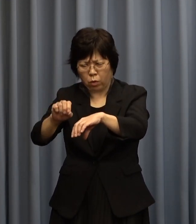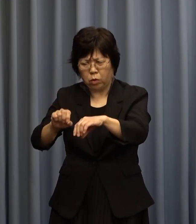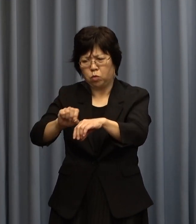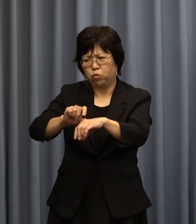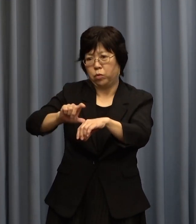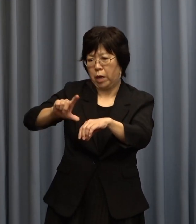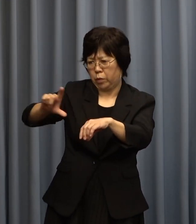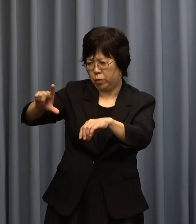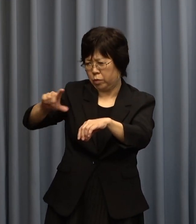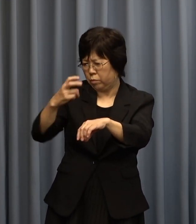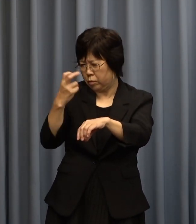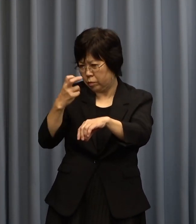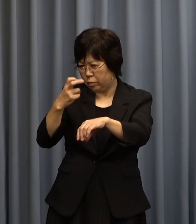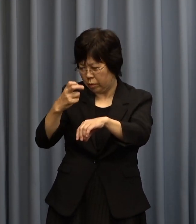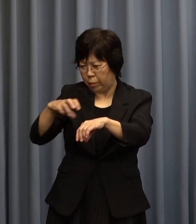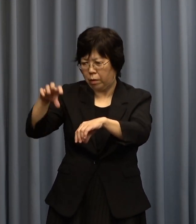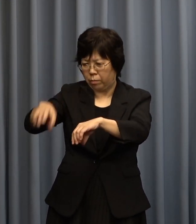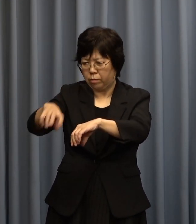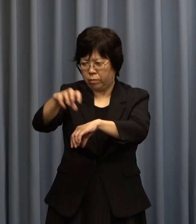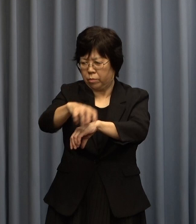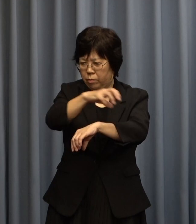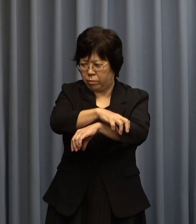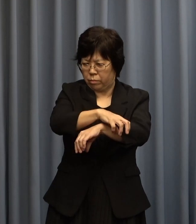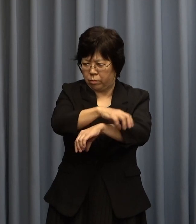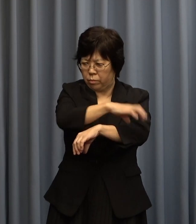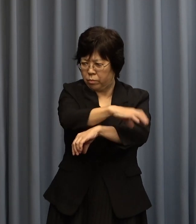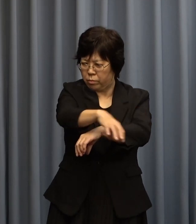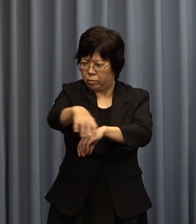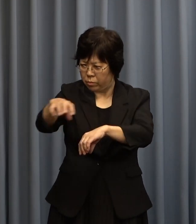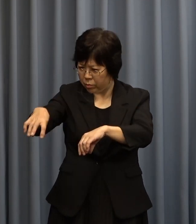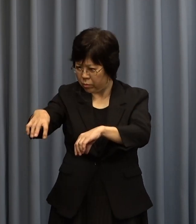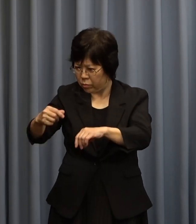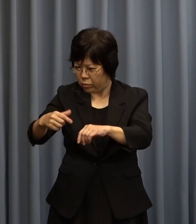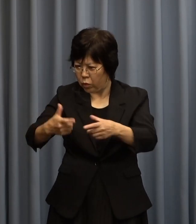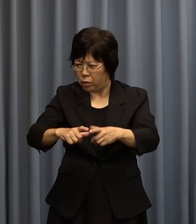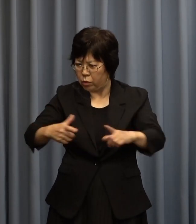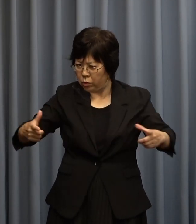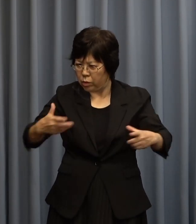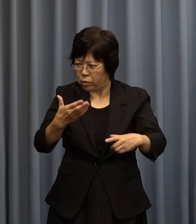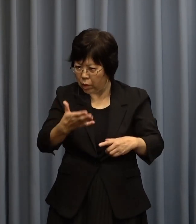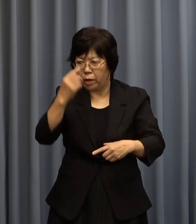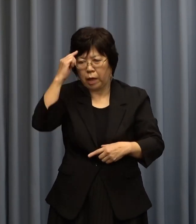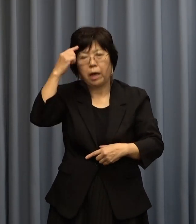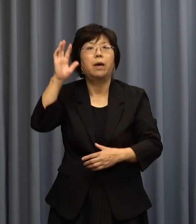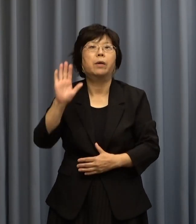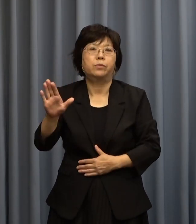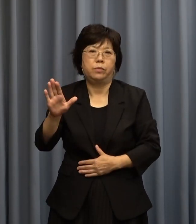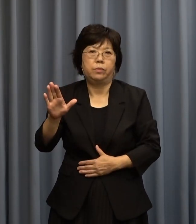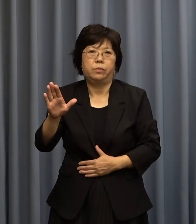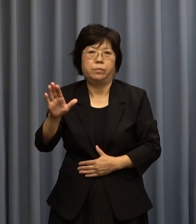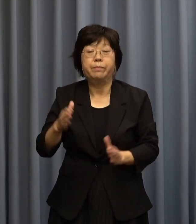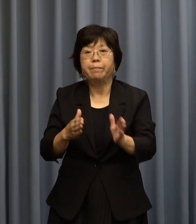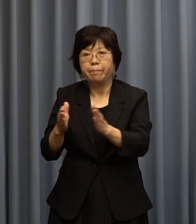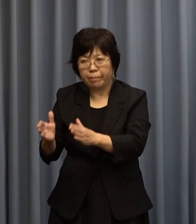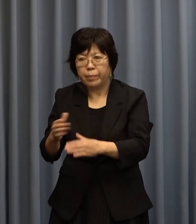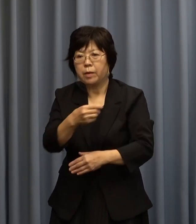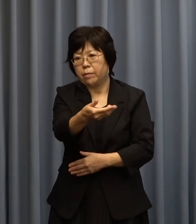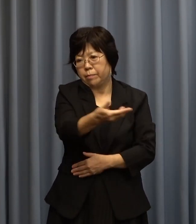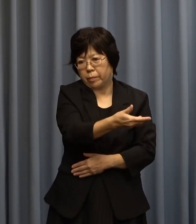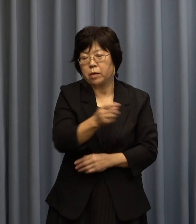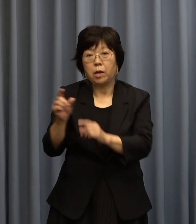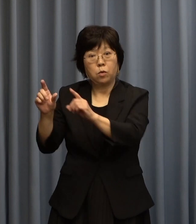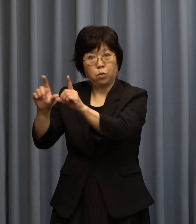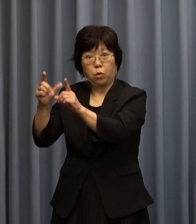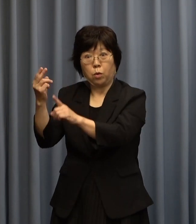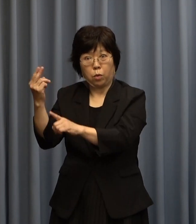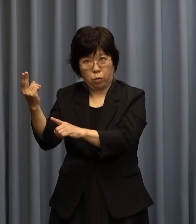て柔軟に含めるということを考えていくということであります。 分かりました。あと東京都が原則酒類の提供